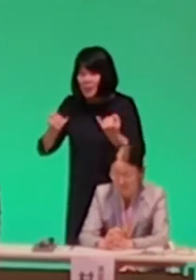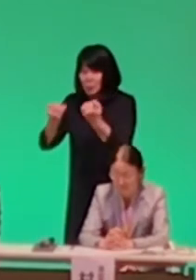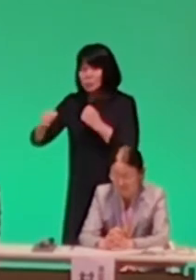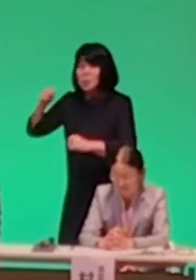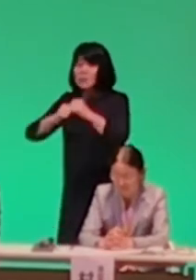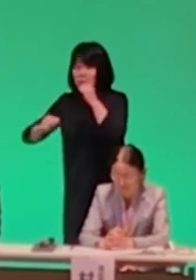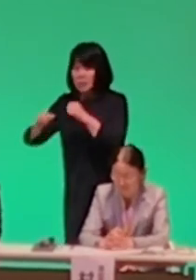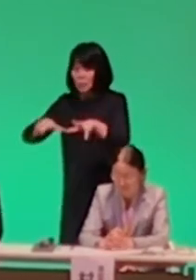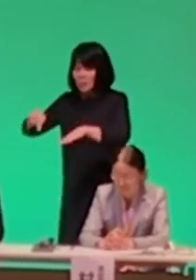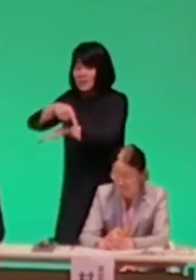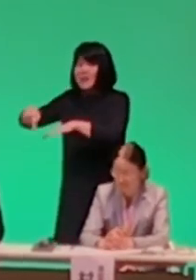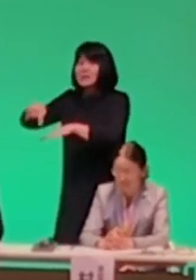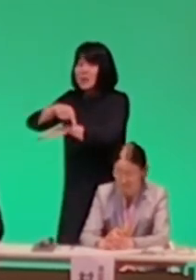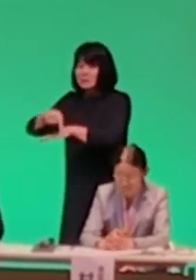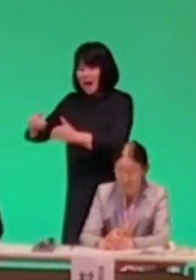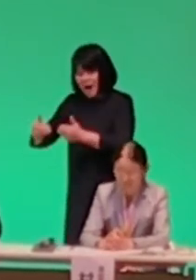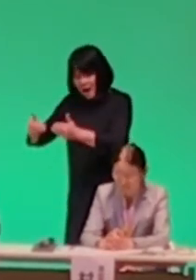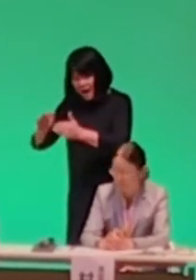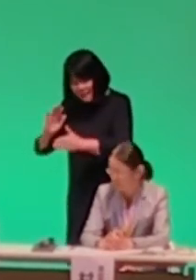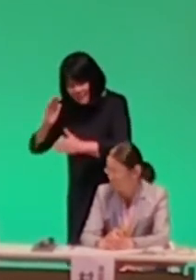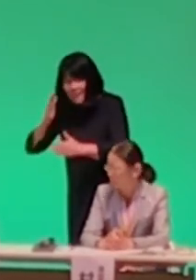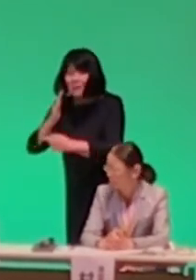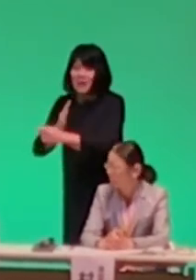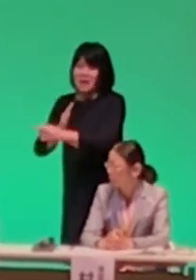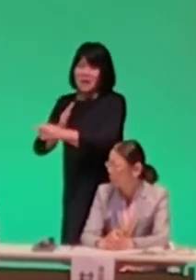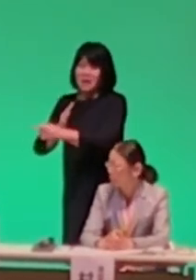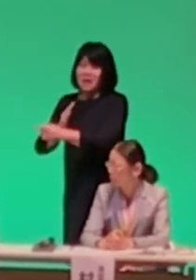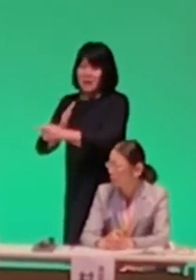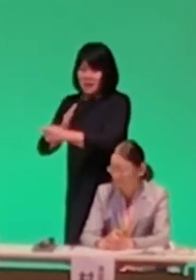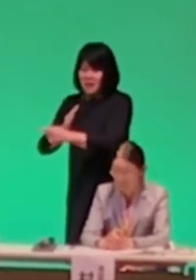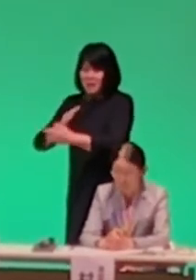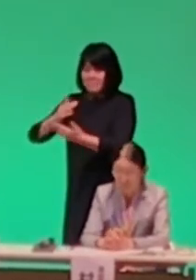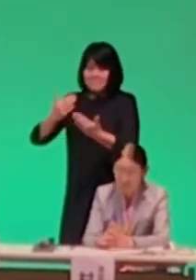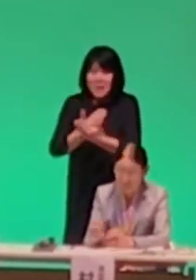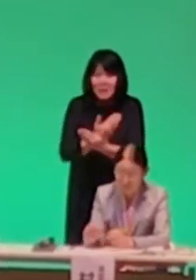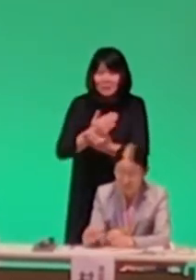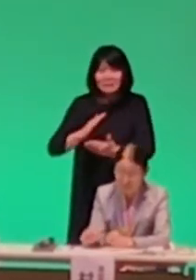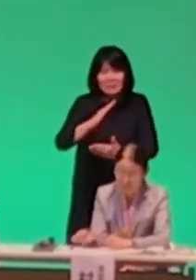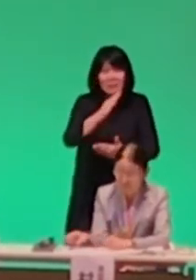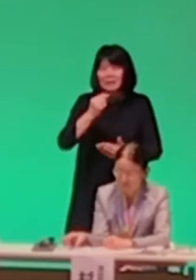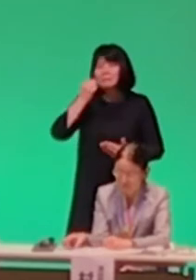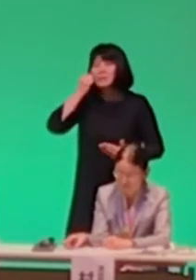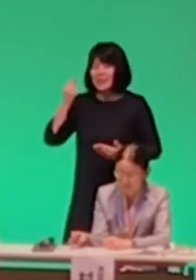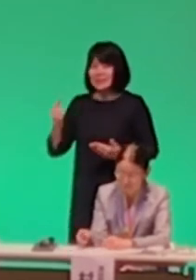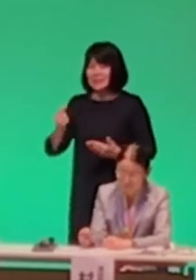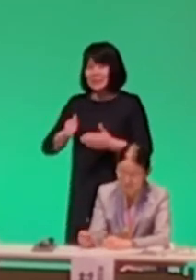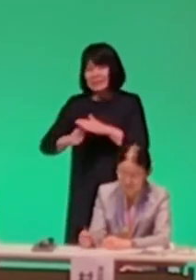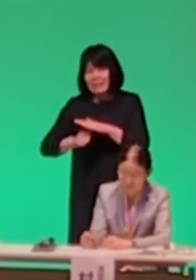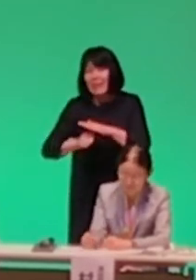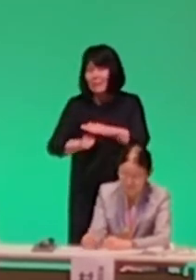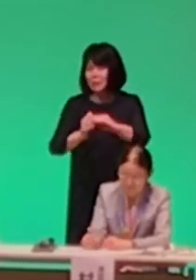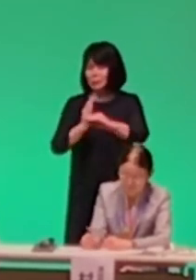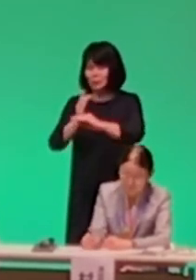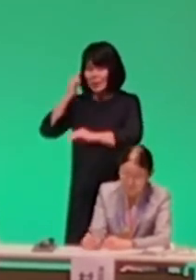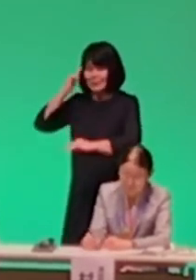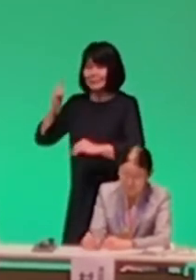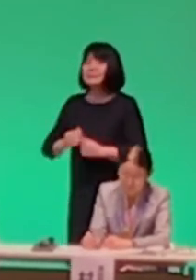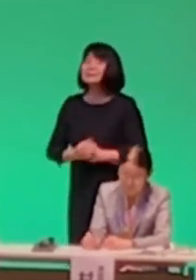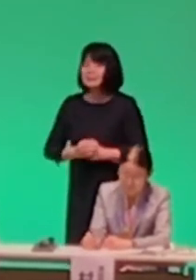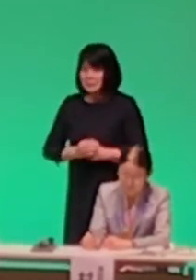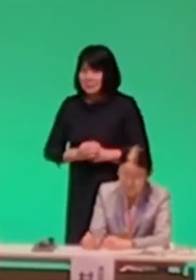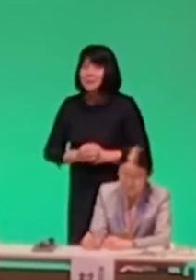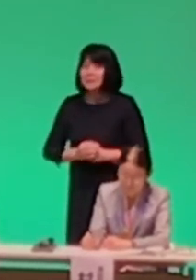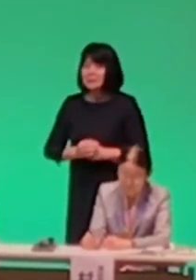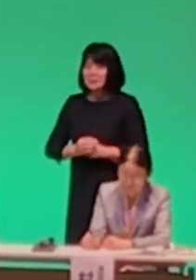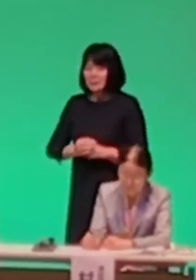躍の政策が進んでいるけれども、劇的には進んでない、今ちょっと停滞してるんじゃないかということで、まあ、